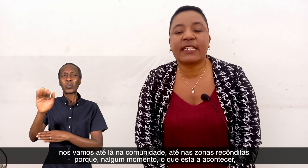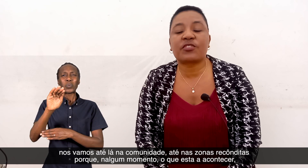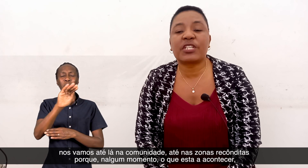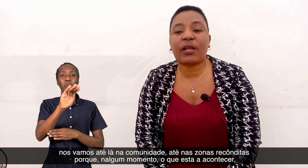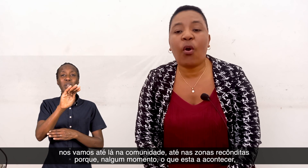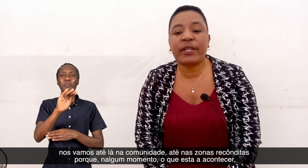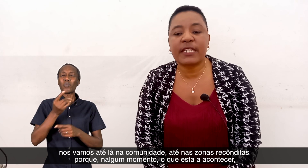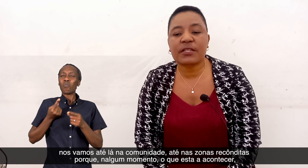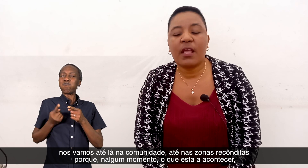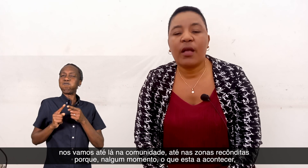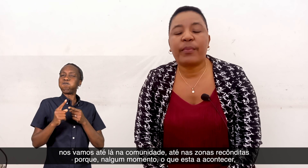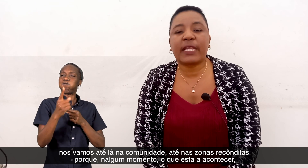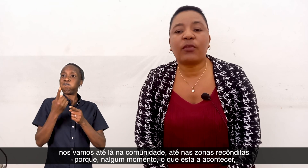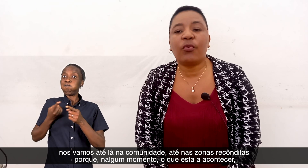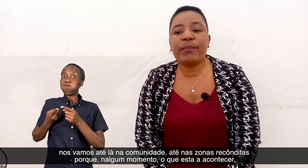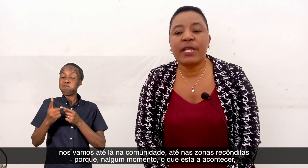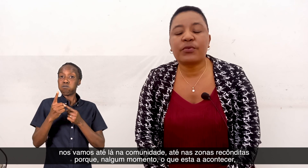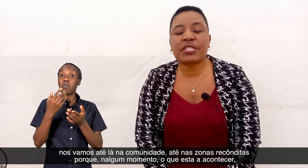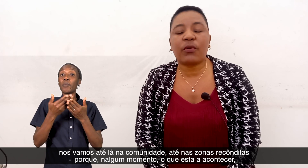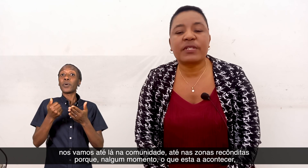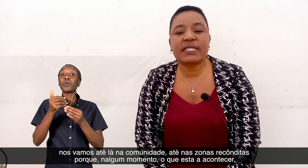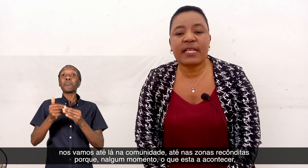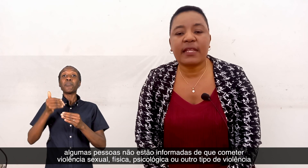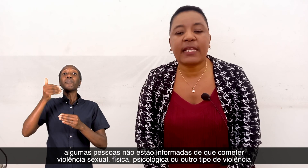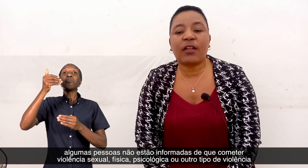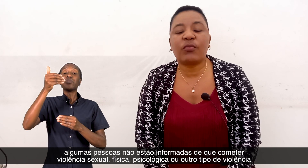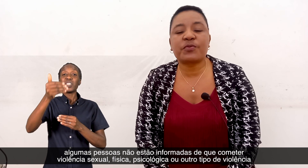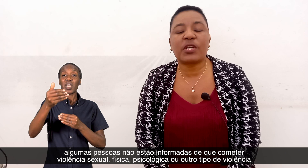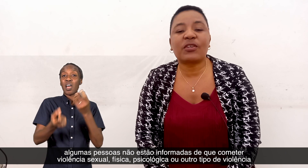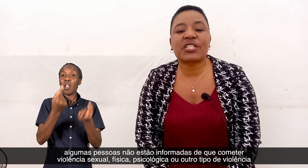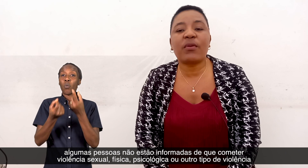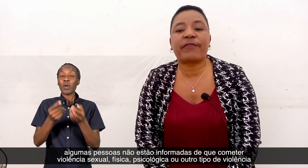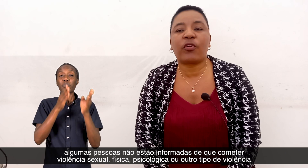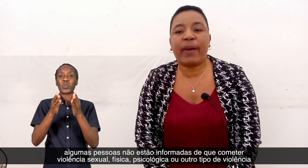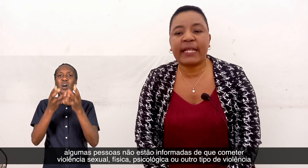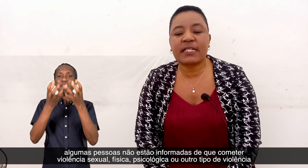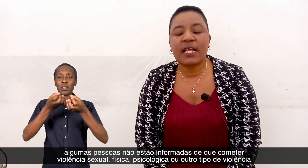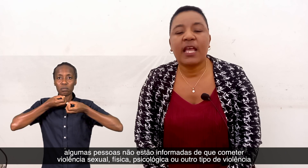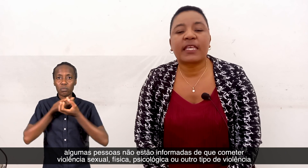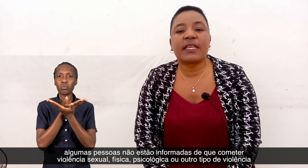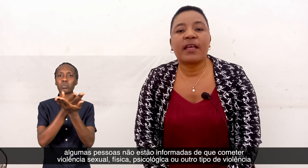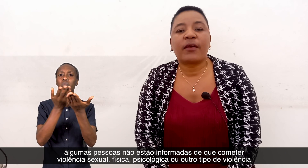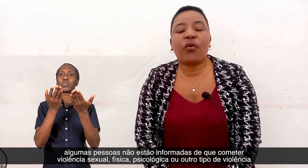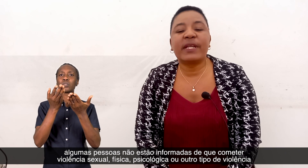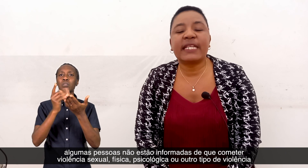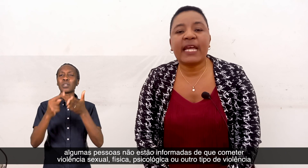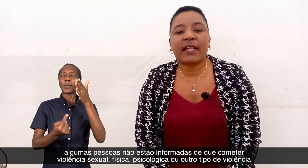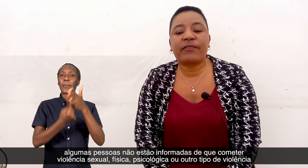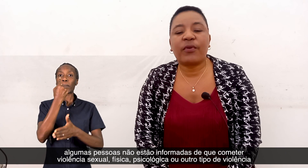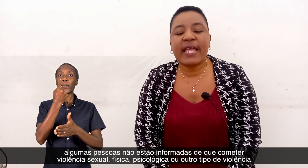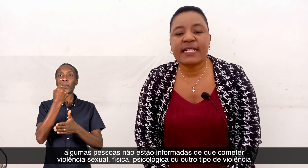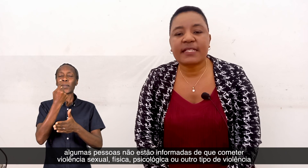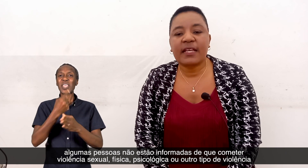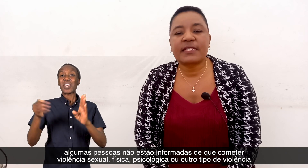comunidade, até nas zonas recônditas, porque em algum momento o que está a acontecer é que algumas pessoas não estão informadas que cometer